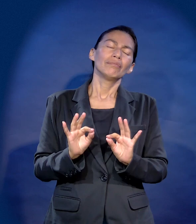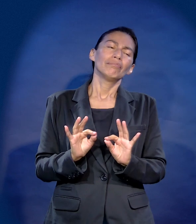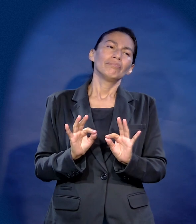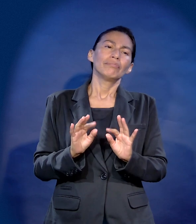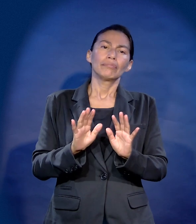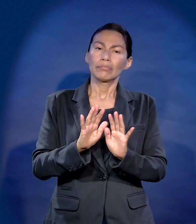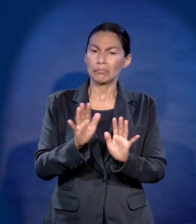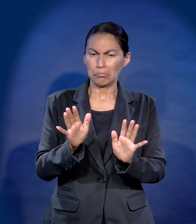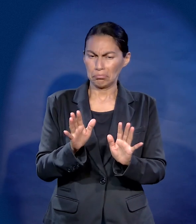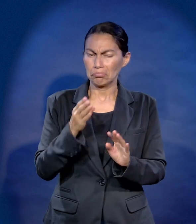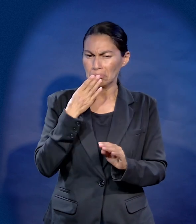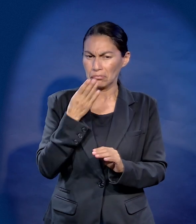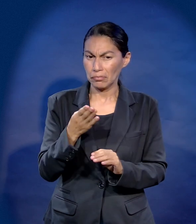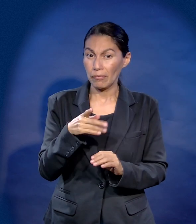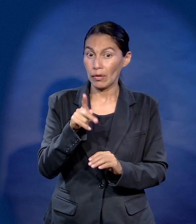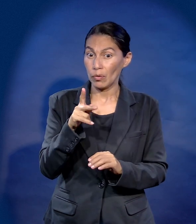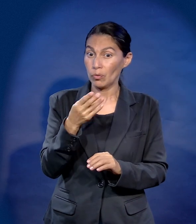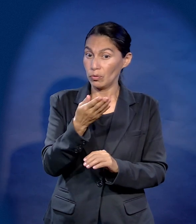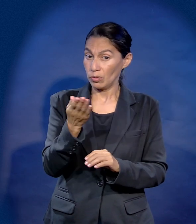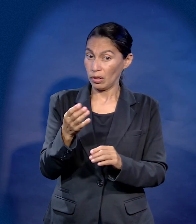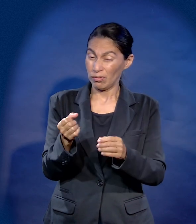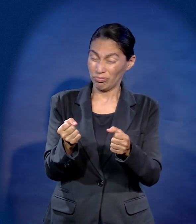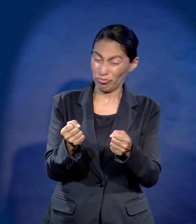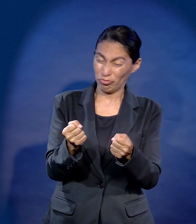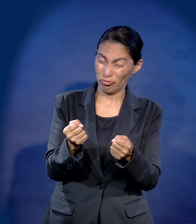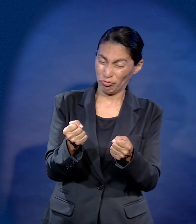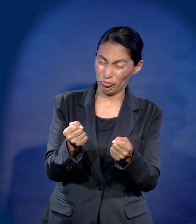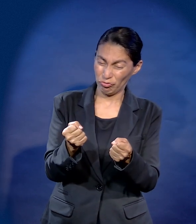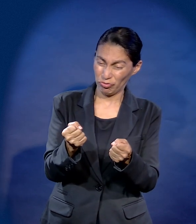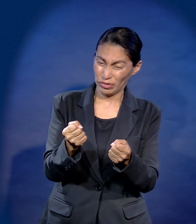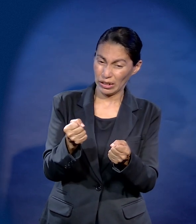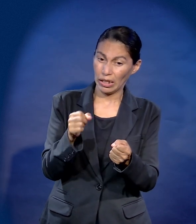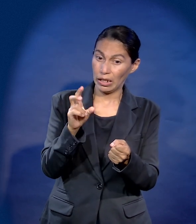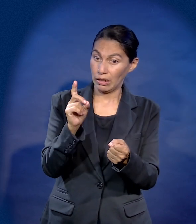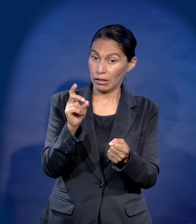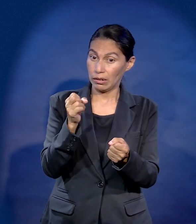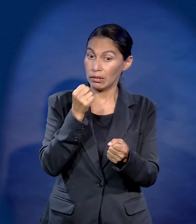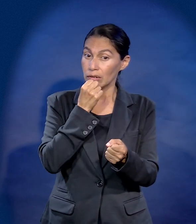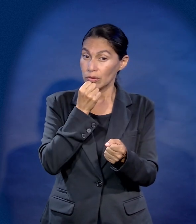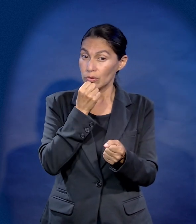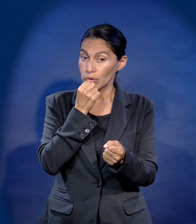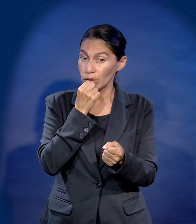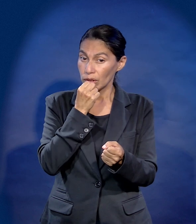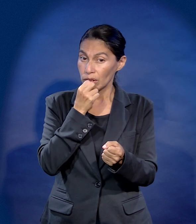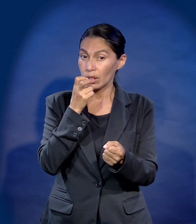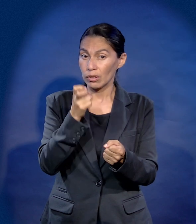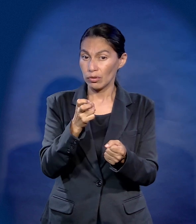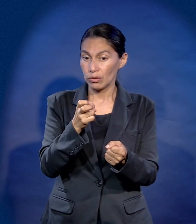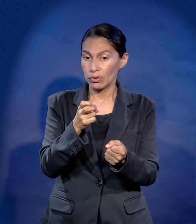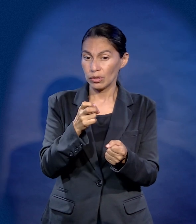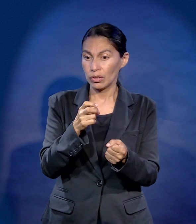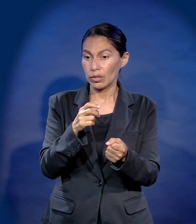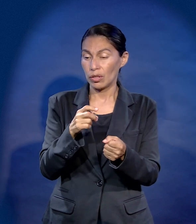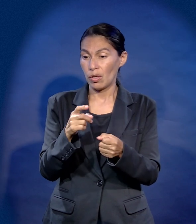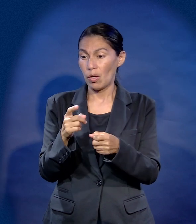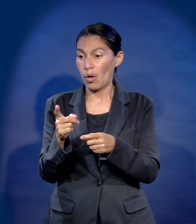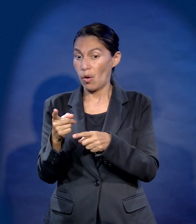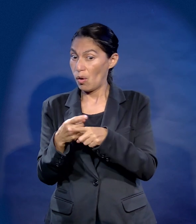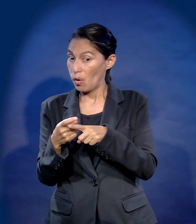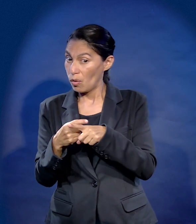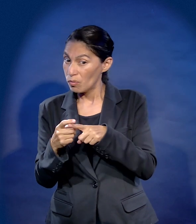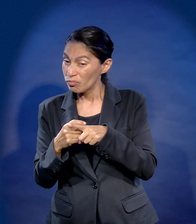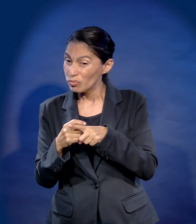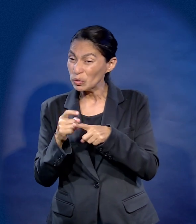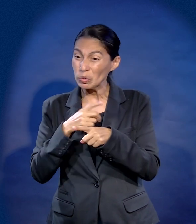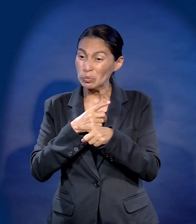un leve movimiento para relajarse, no pasaba nada. Pero si usted mantenía forzando los mandos más de 30 segundos, el piloto automático